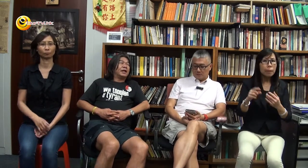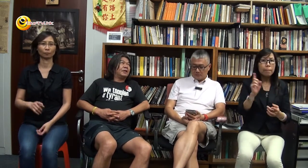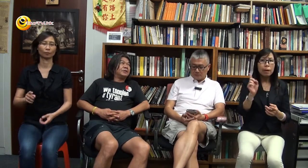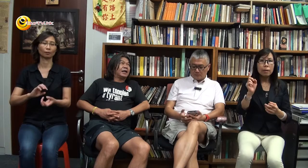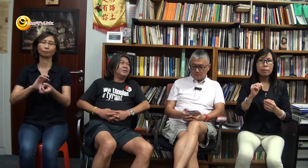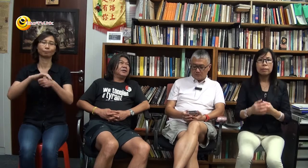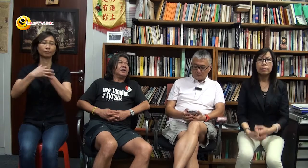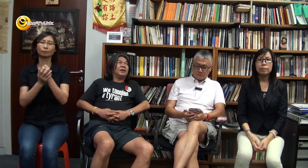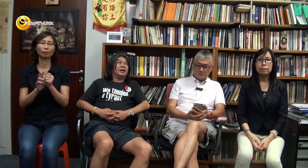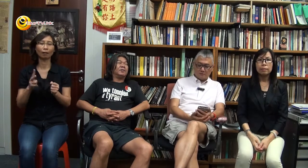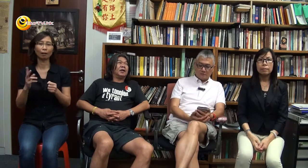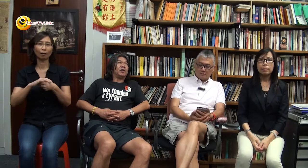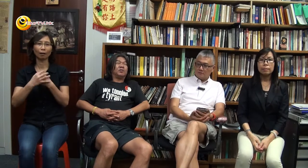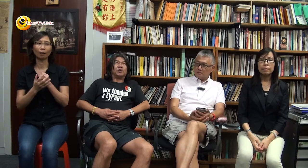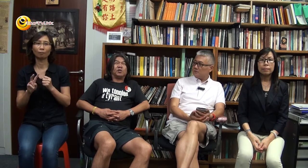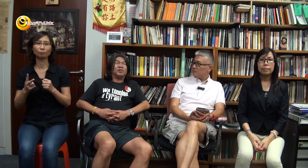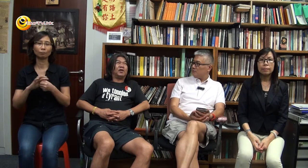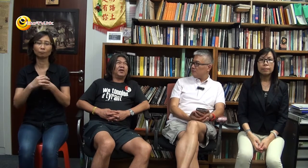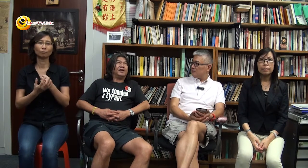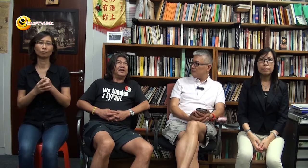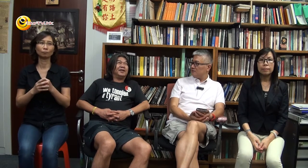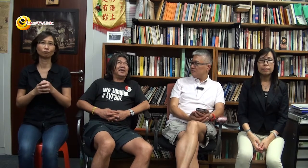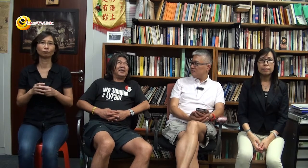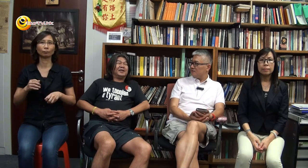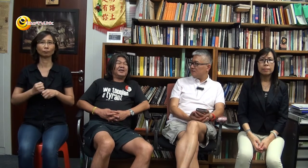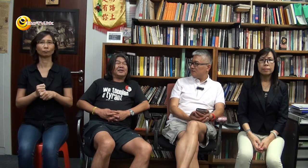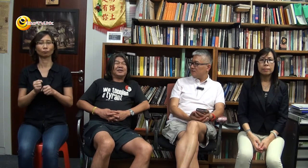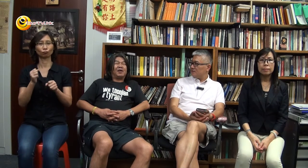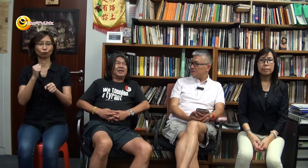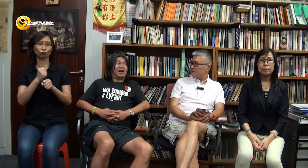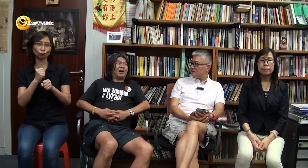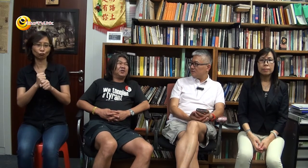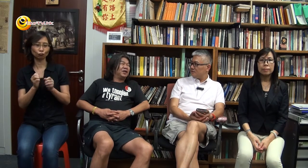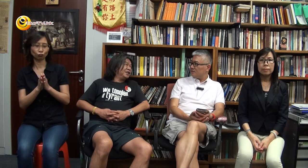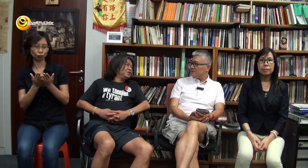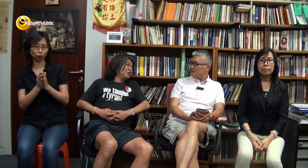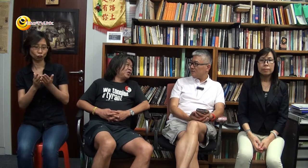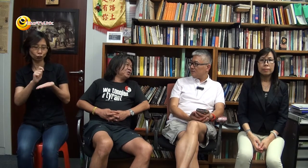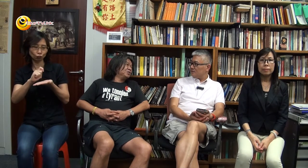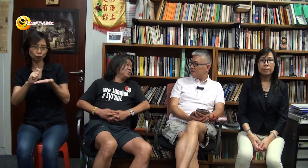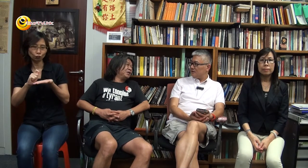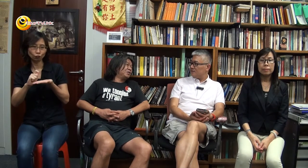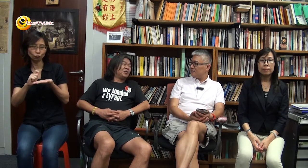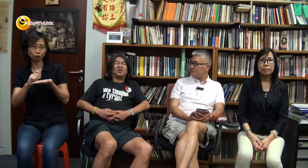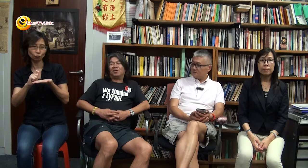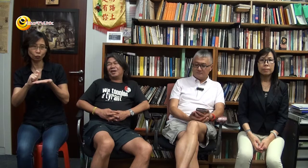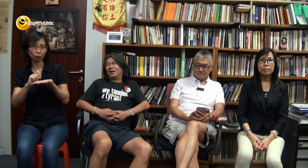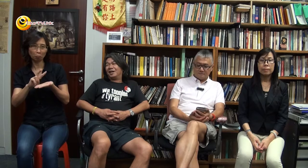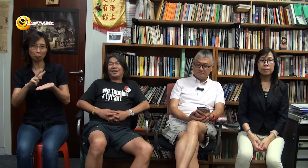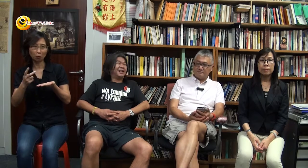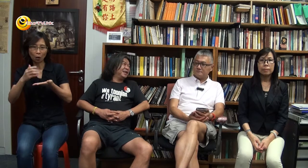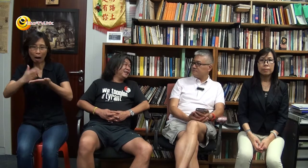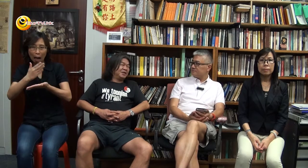世界變世界變世界變咯，是不是？那個不做功課考試交白卷的人中了狀元，有說錯